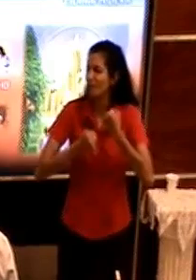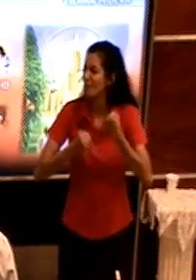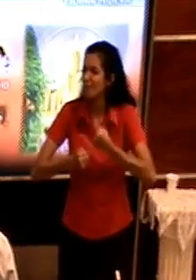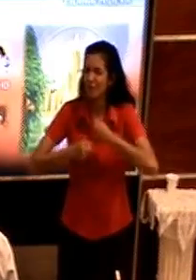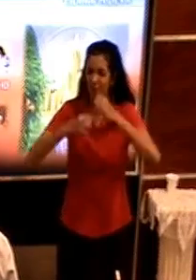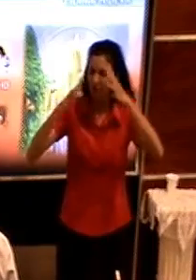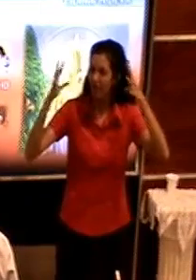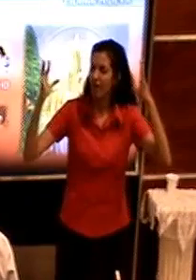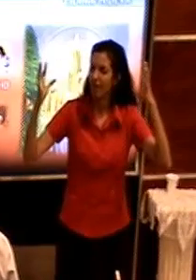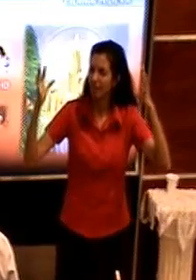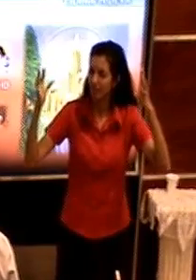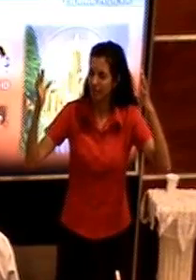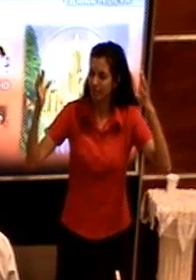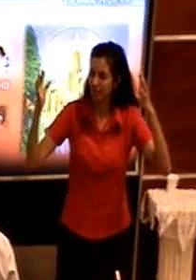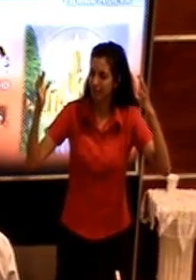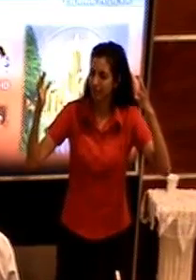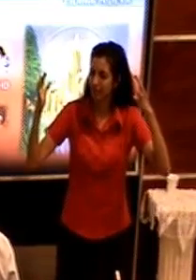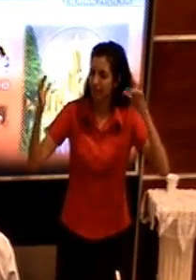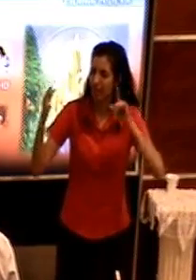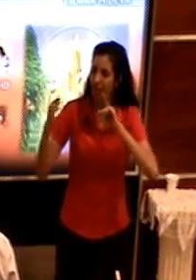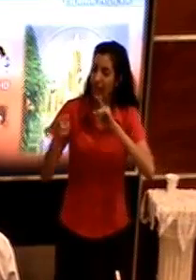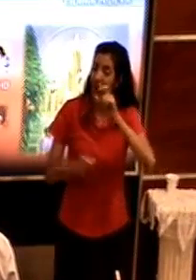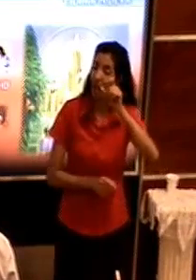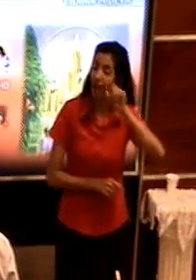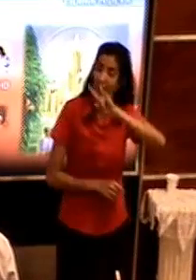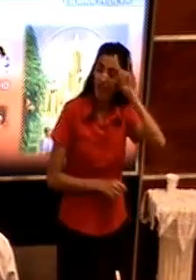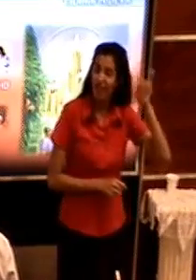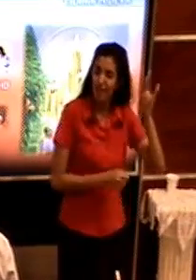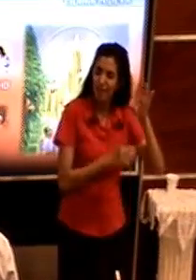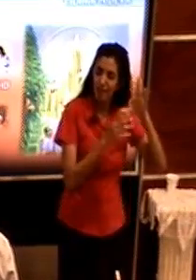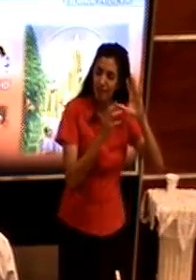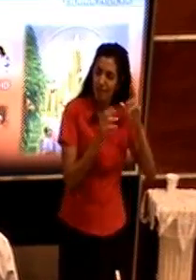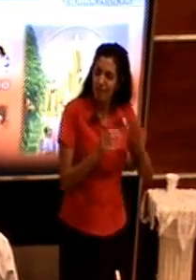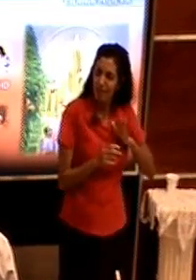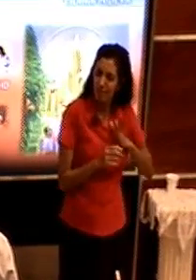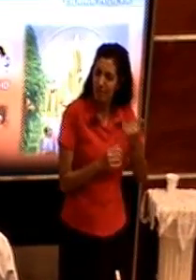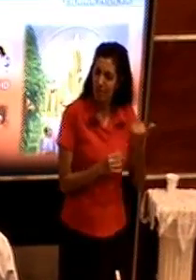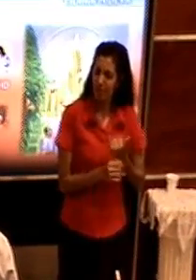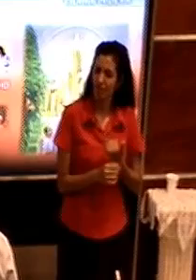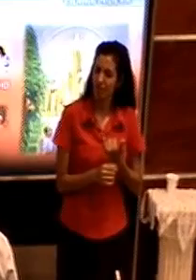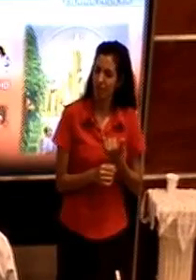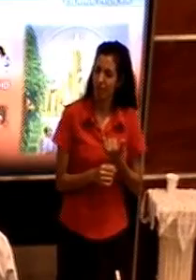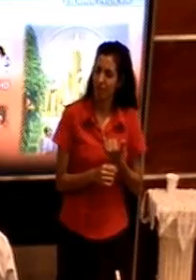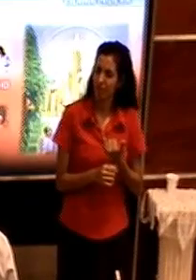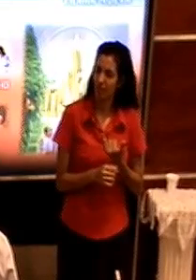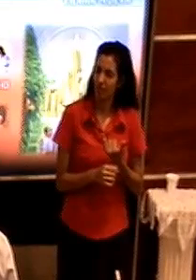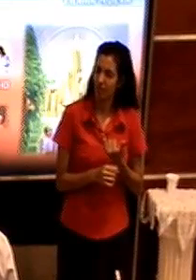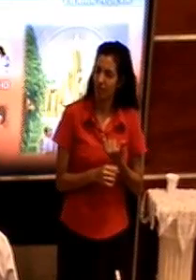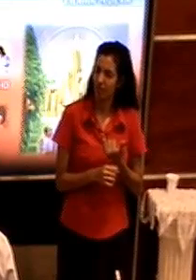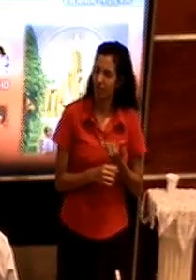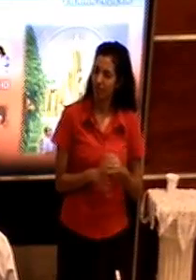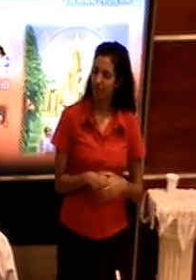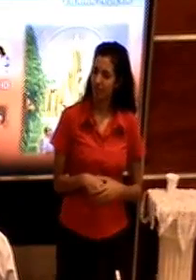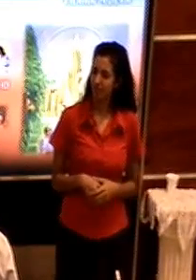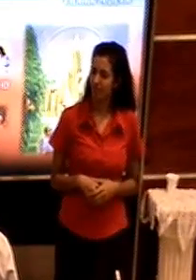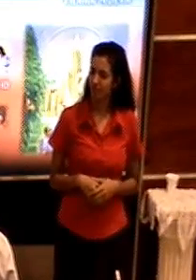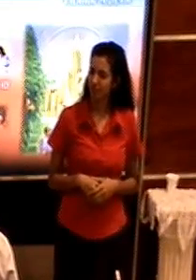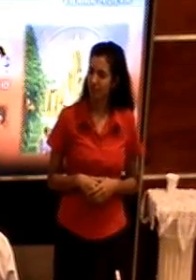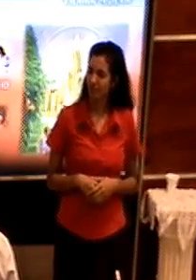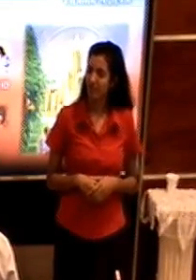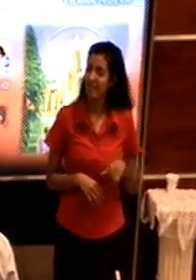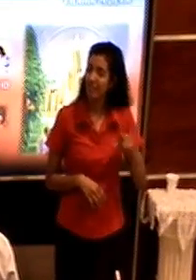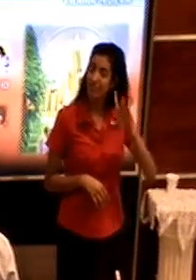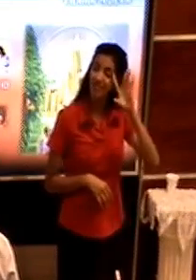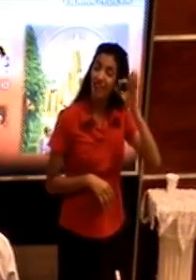que todo, que hace temblar a los demonios y los hace temblar de veras, porque sabe que